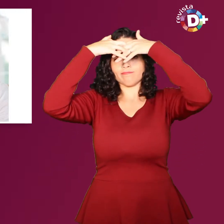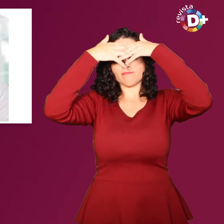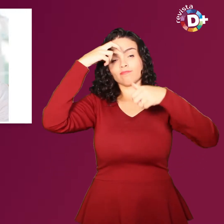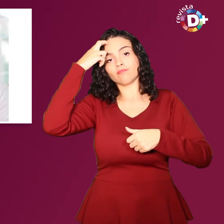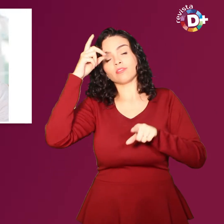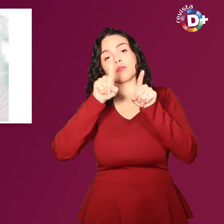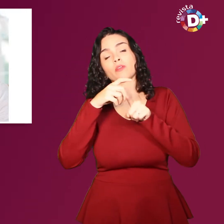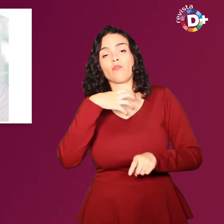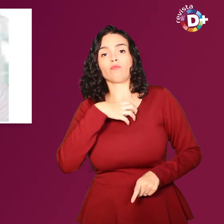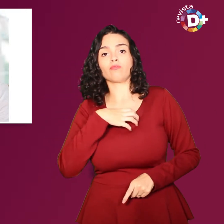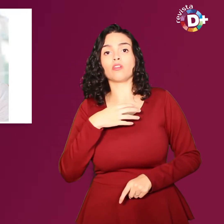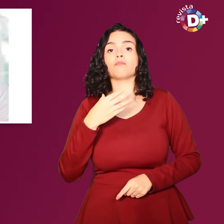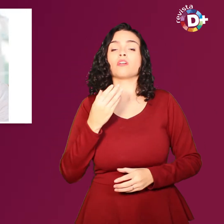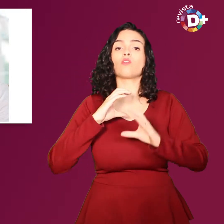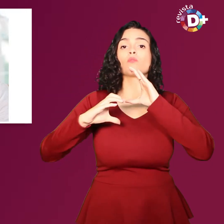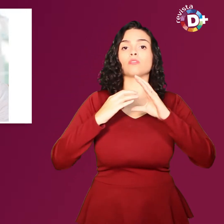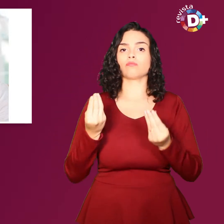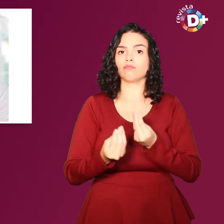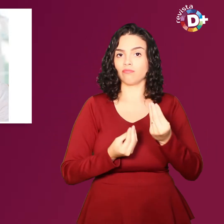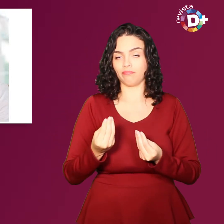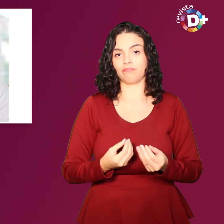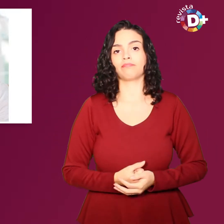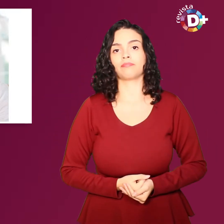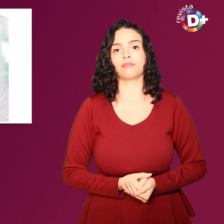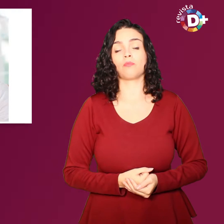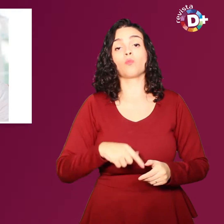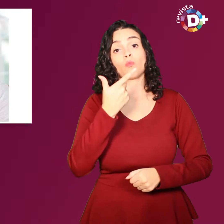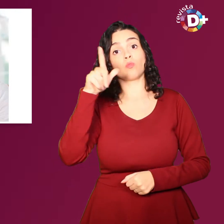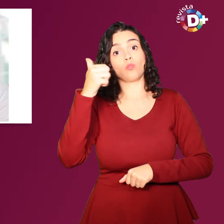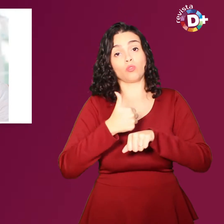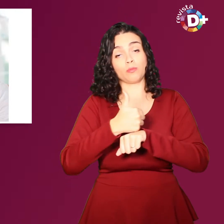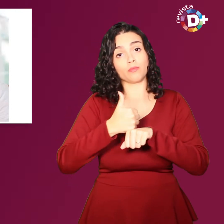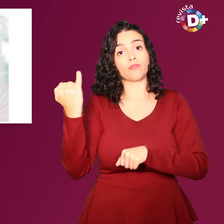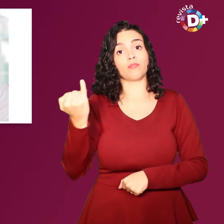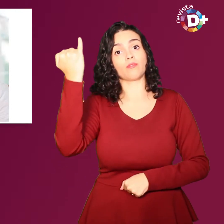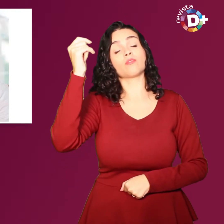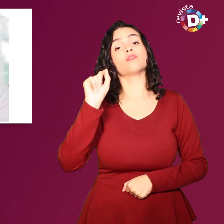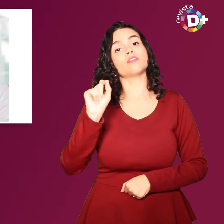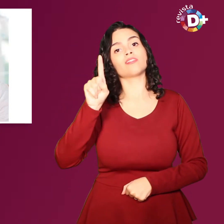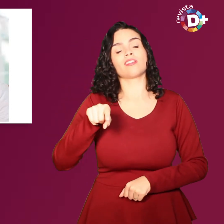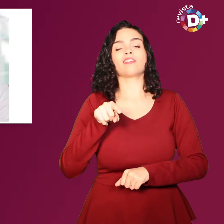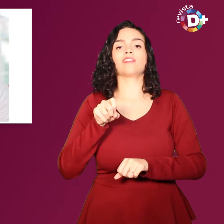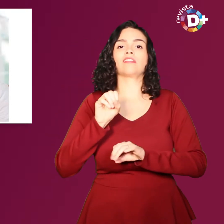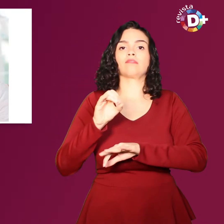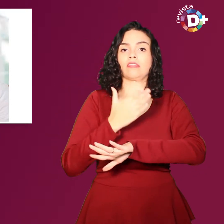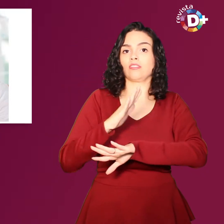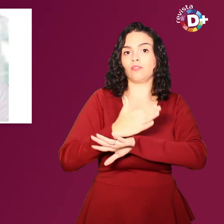linguagem e os novos modos de comunicação, explica o fisiatra. Outro profissional importante na recuperação é o